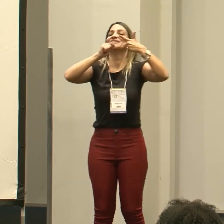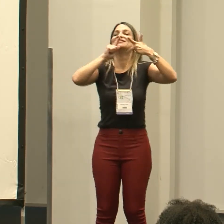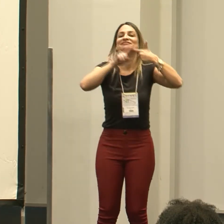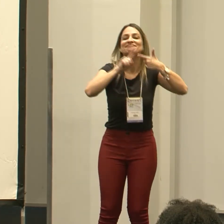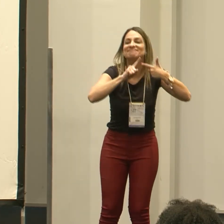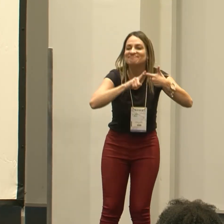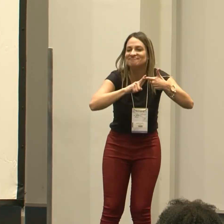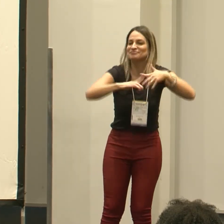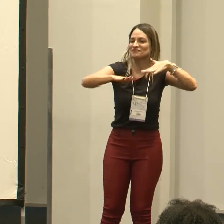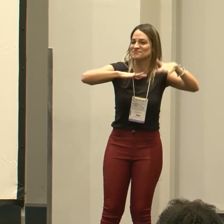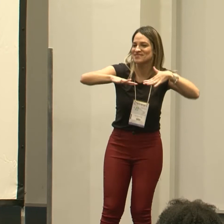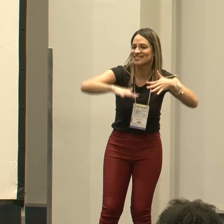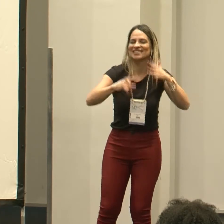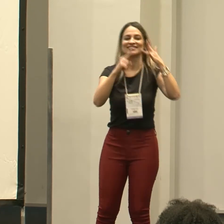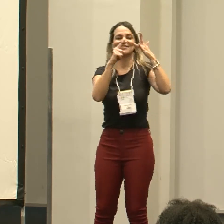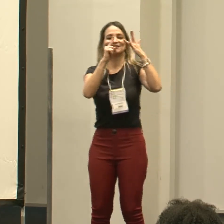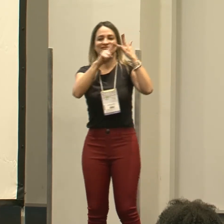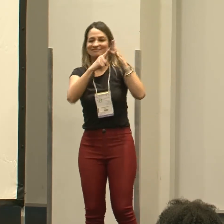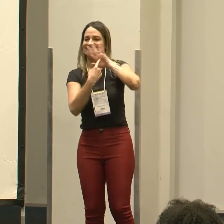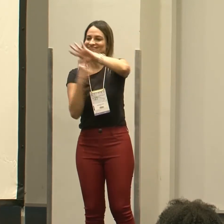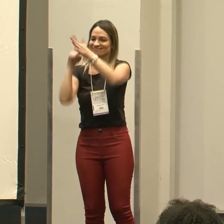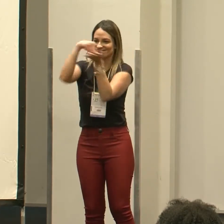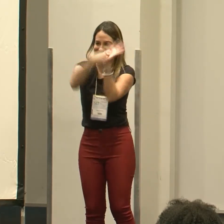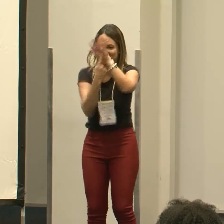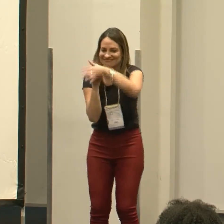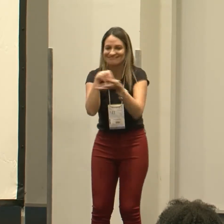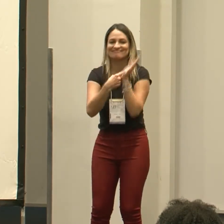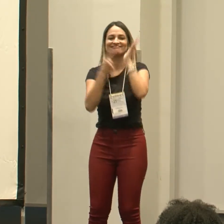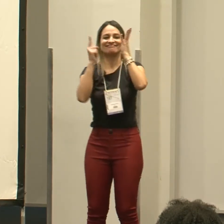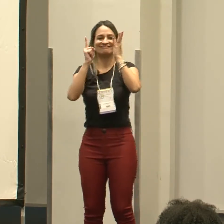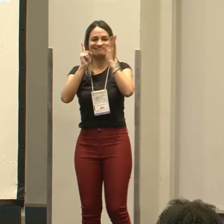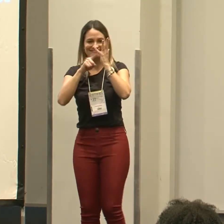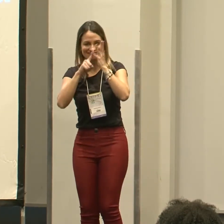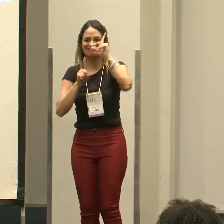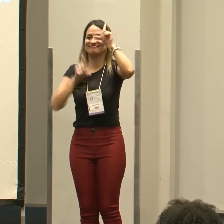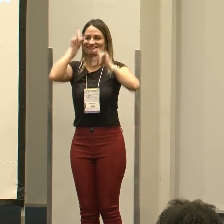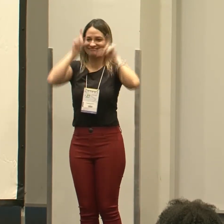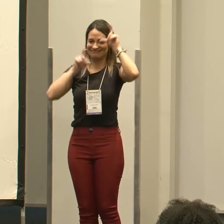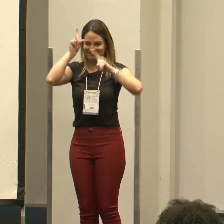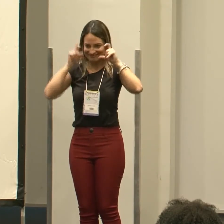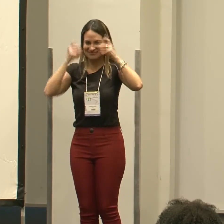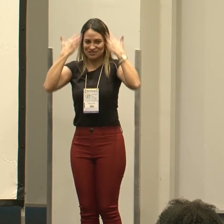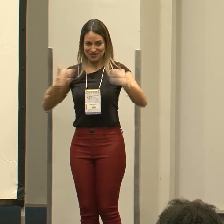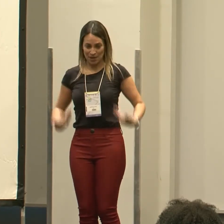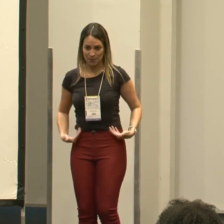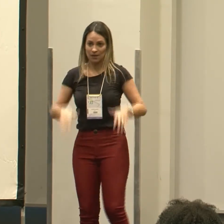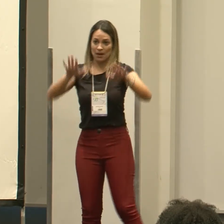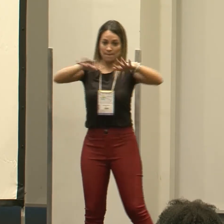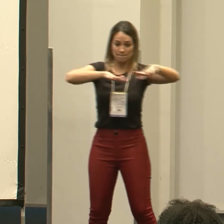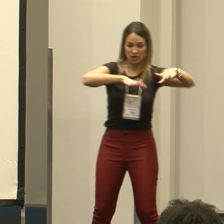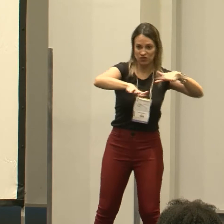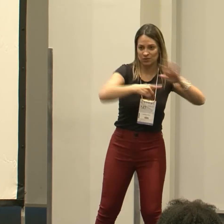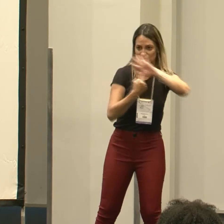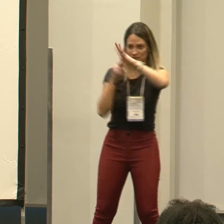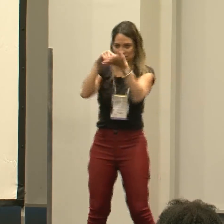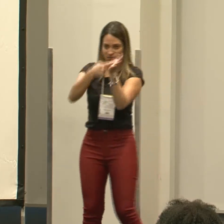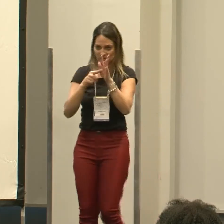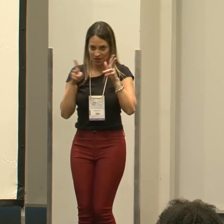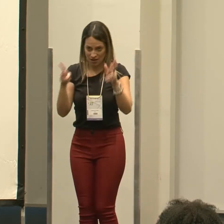são configuração de mão, movimento, orientação, expressão facial e corporal. Mas movimentação